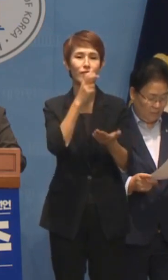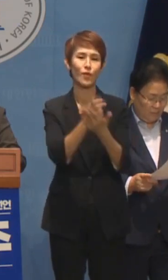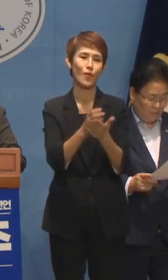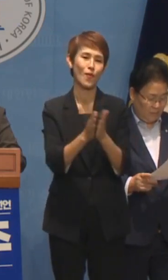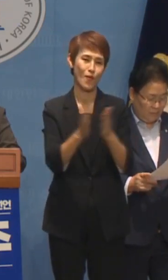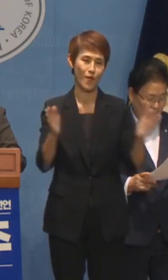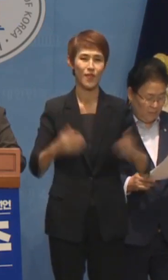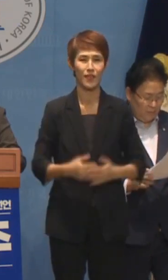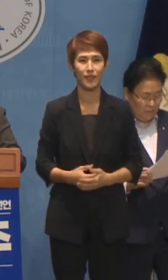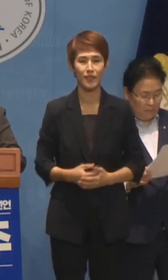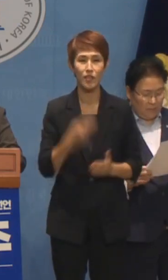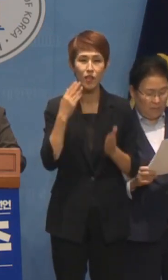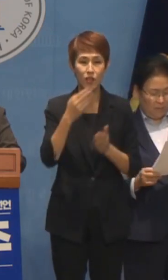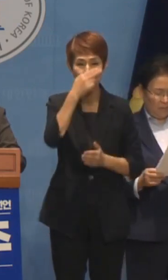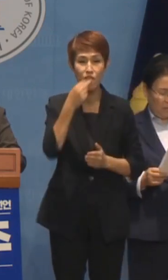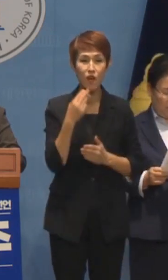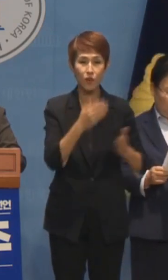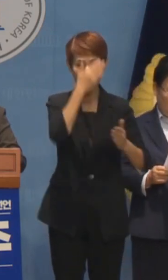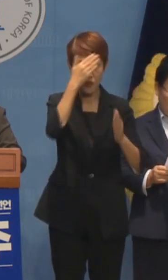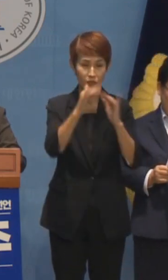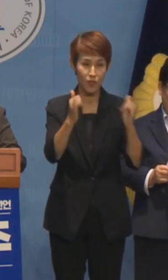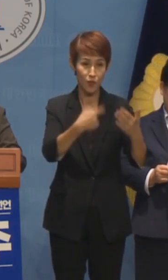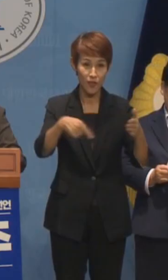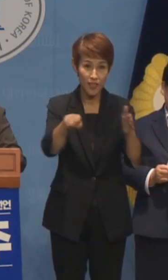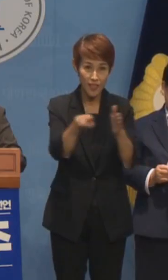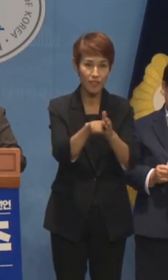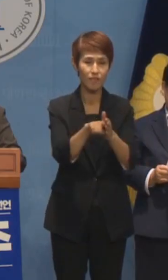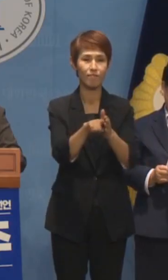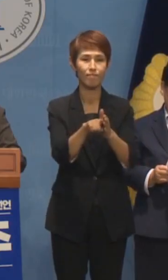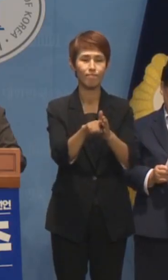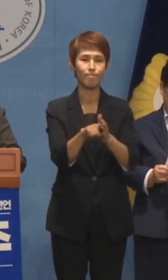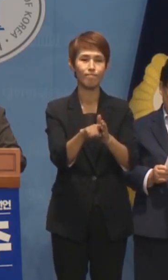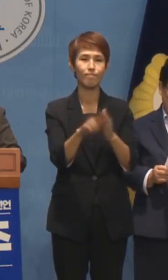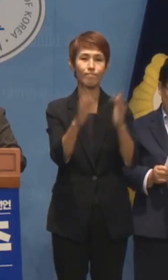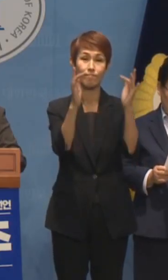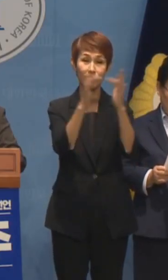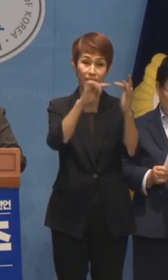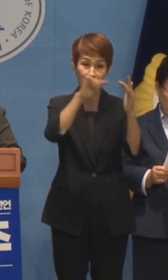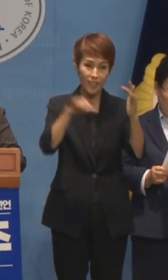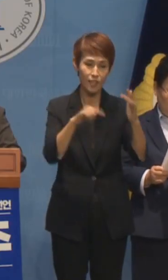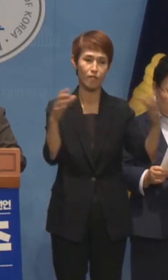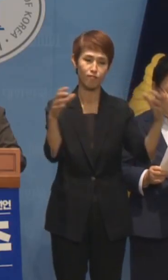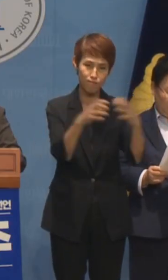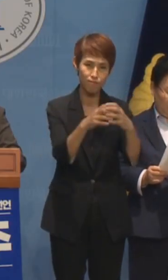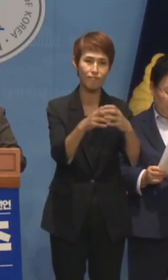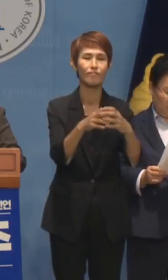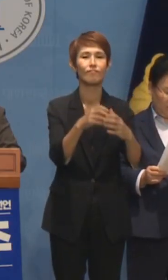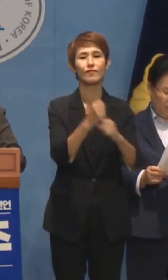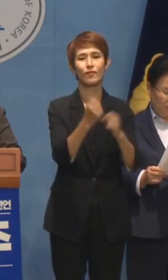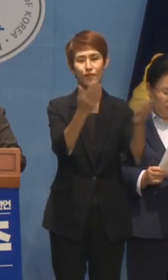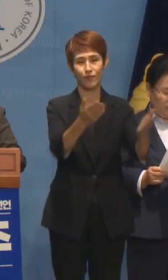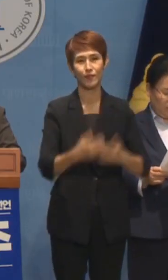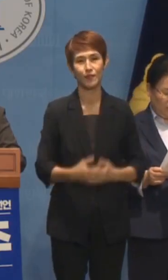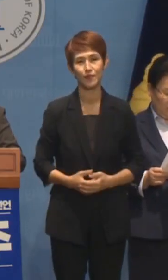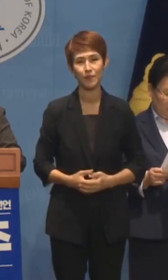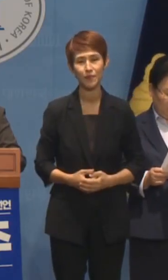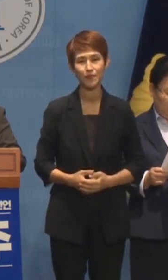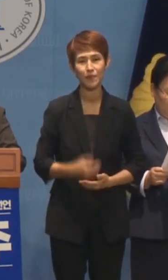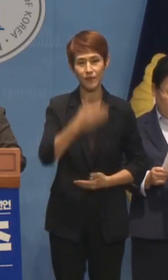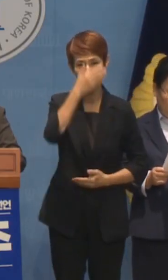경기도 청년당원들을 위한 소셜 오디오 플랫폼도 개설하여 운영할 예정입니다.